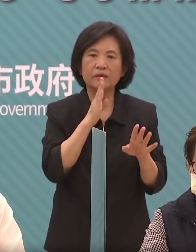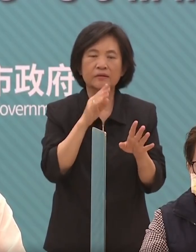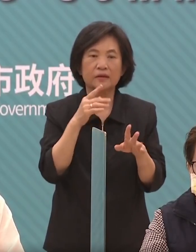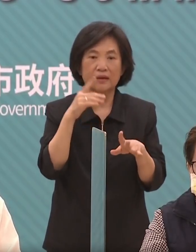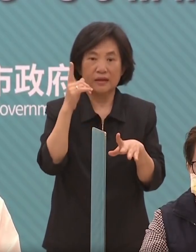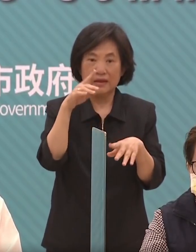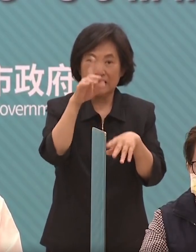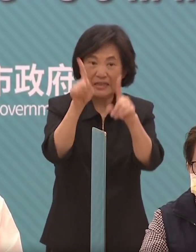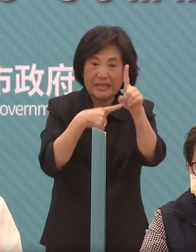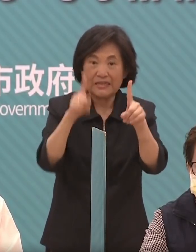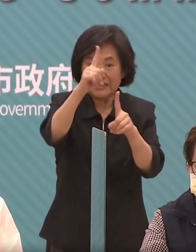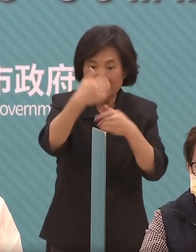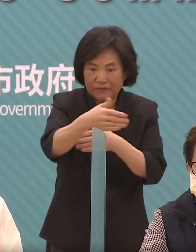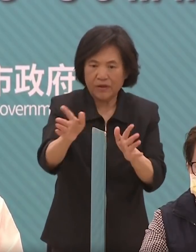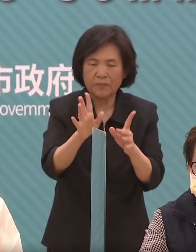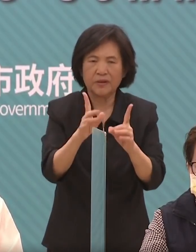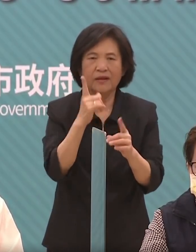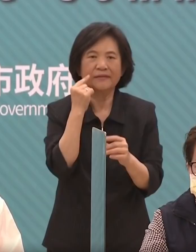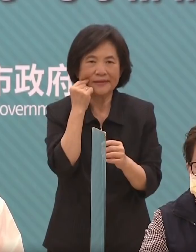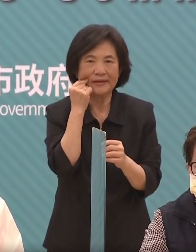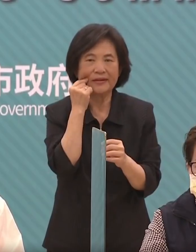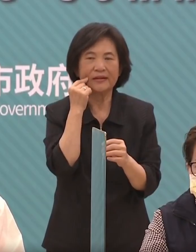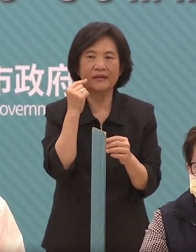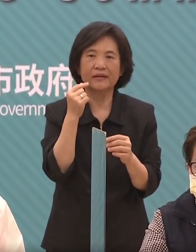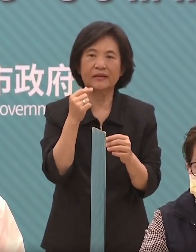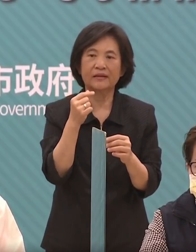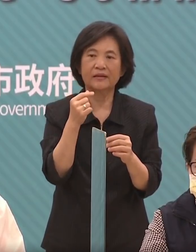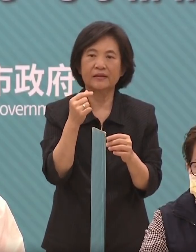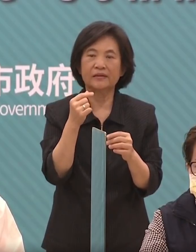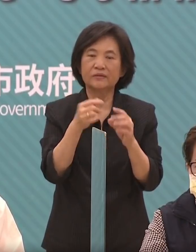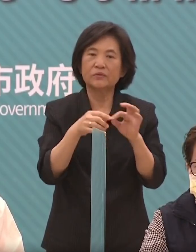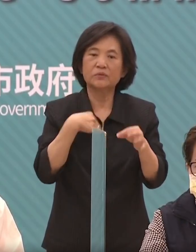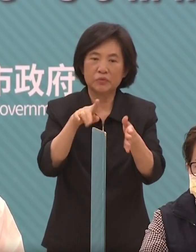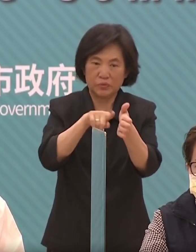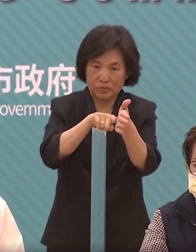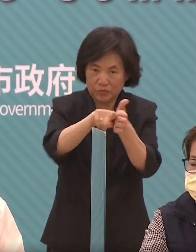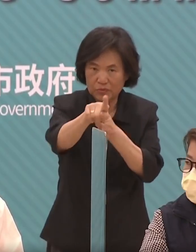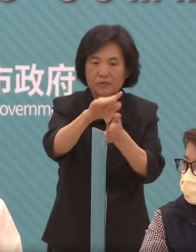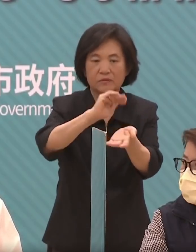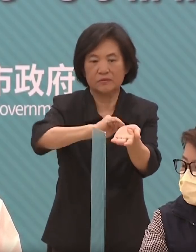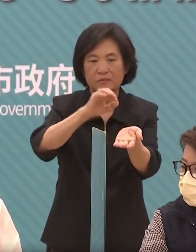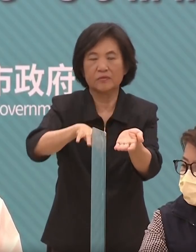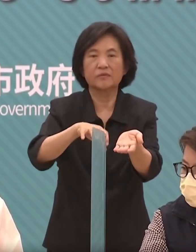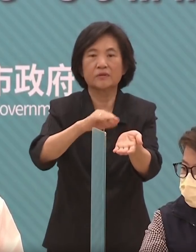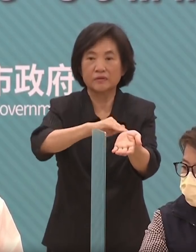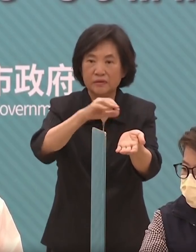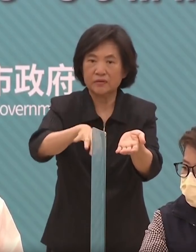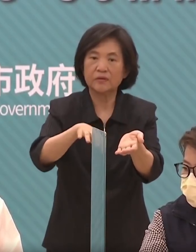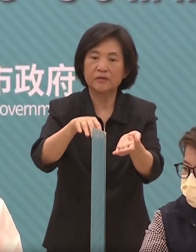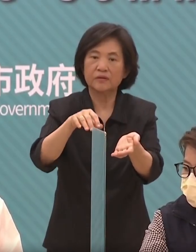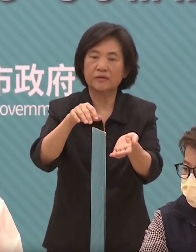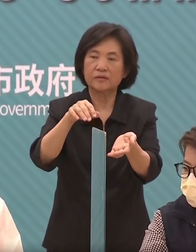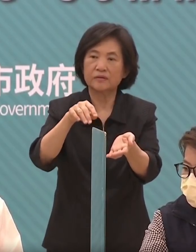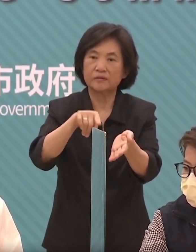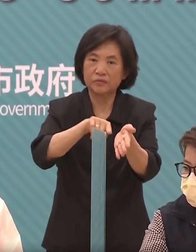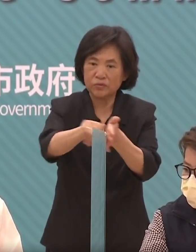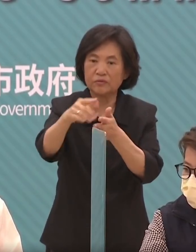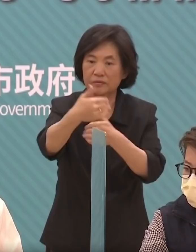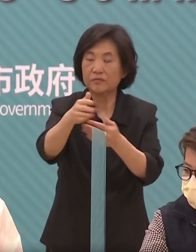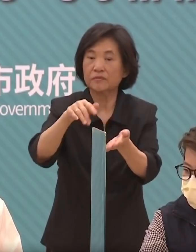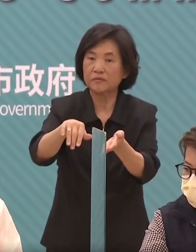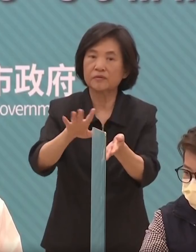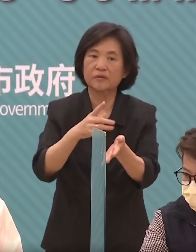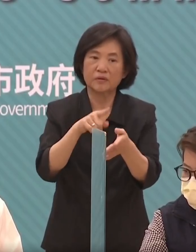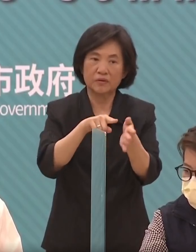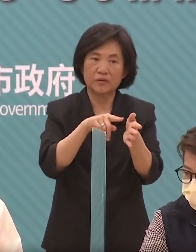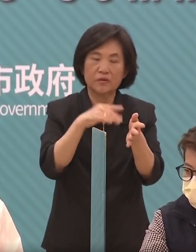人一户了。那所以目前这些人，我们就可以把他移到有专责的防疫旅馆转成哦，专门收这种